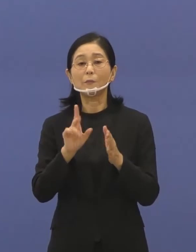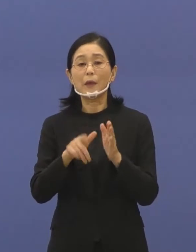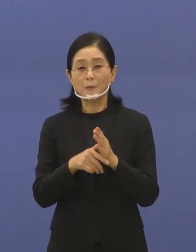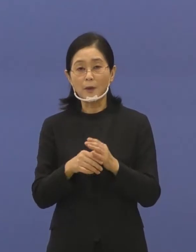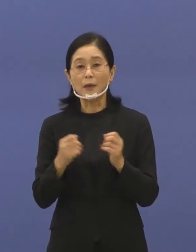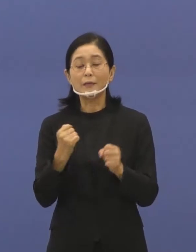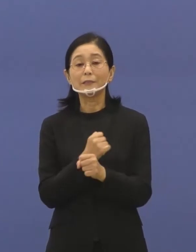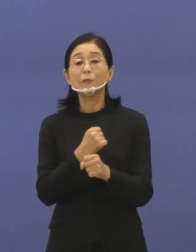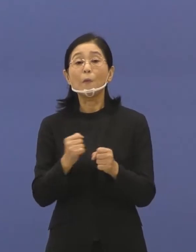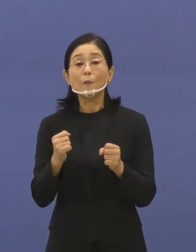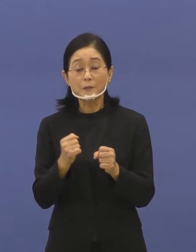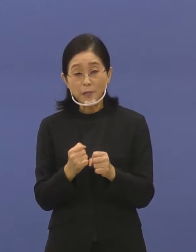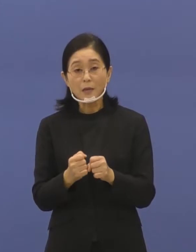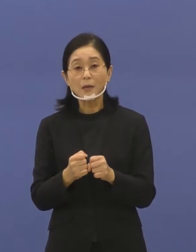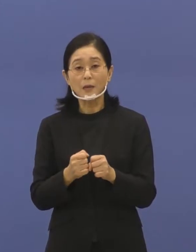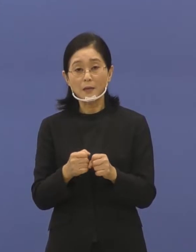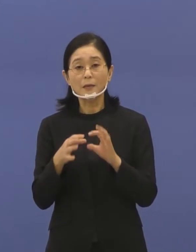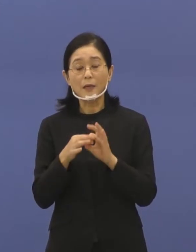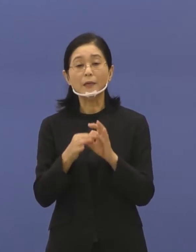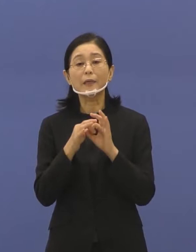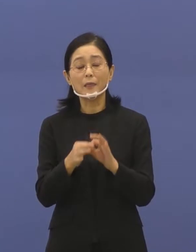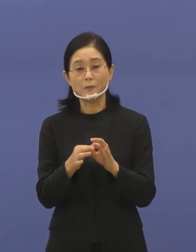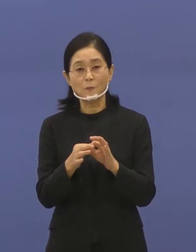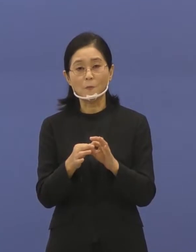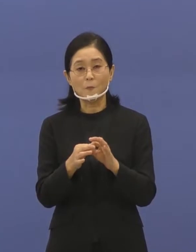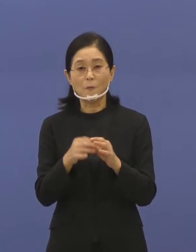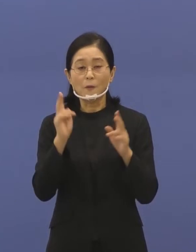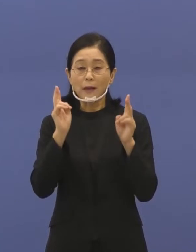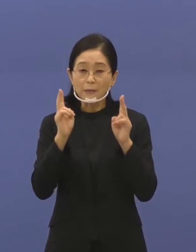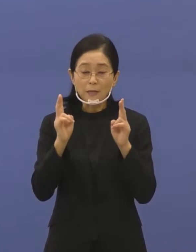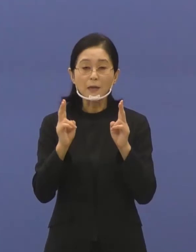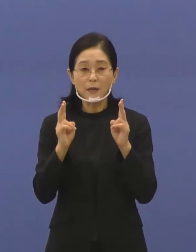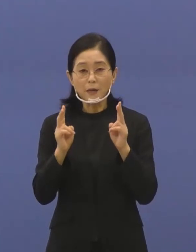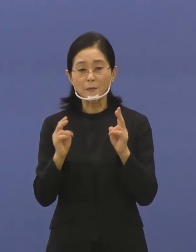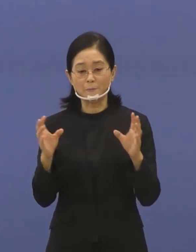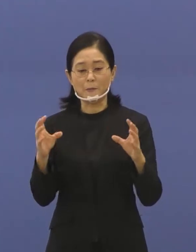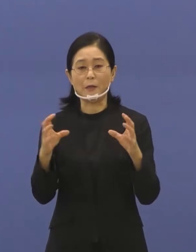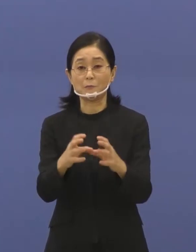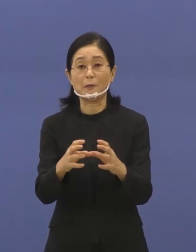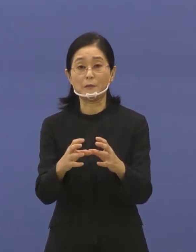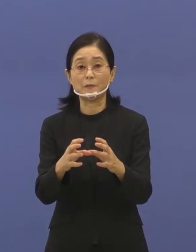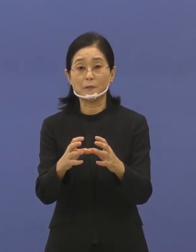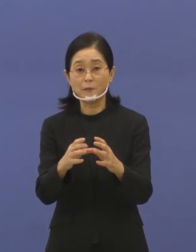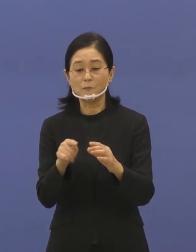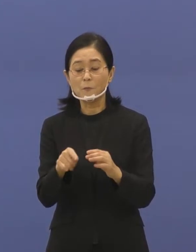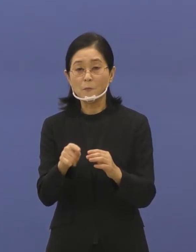関連産業の集積が著しく進んで、